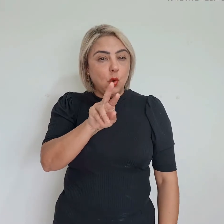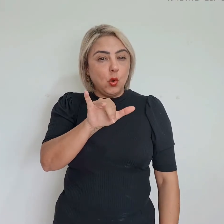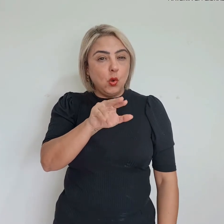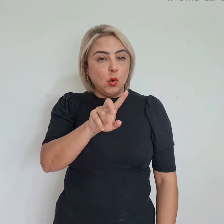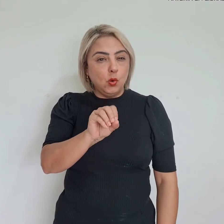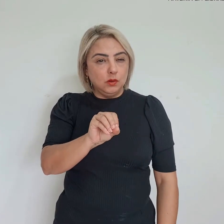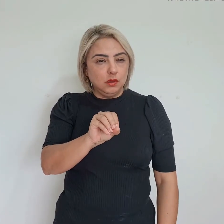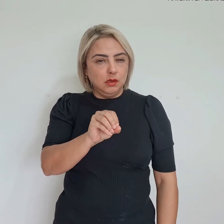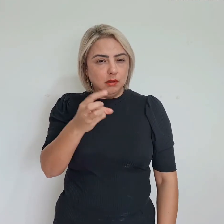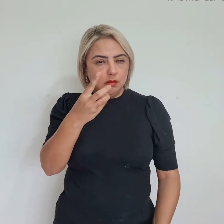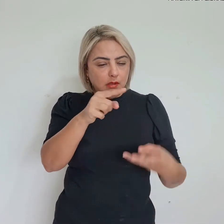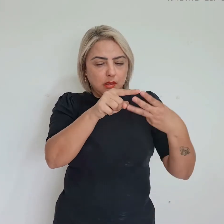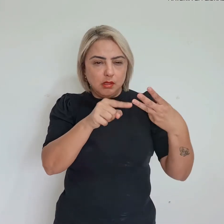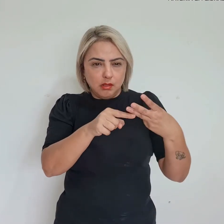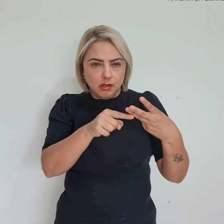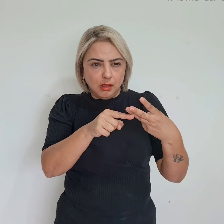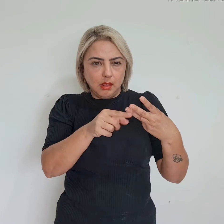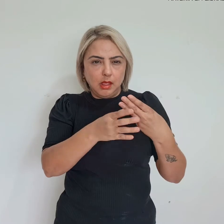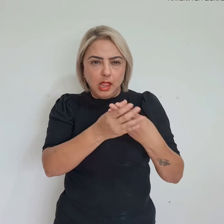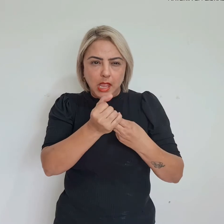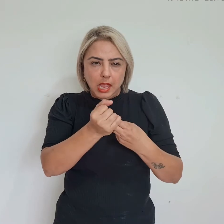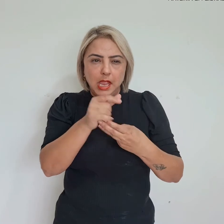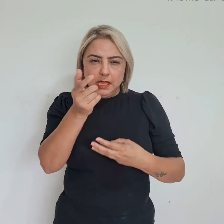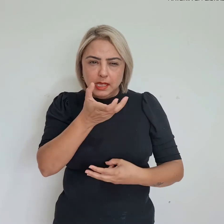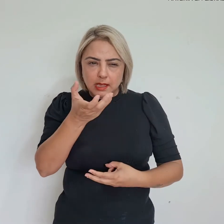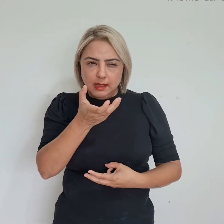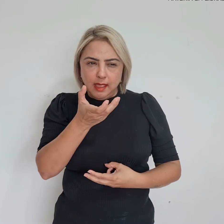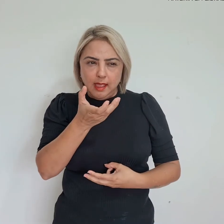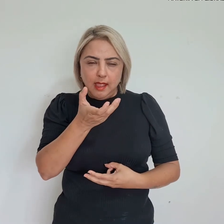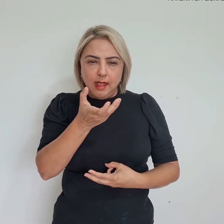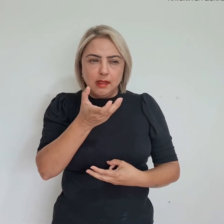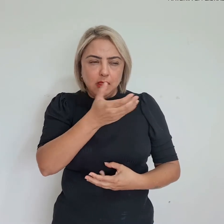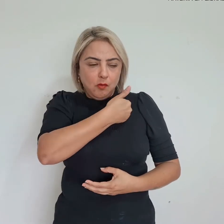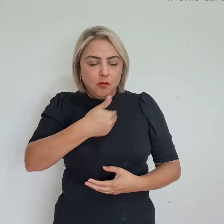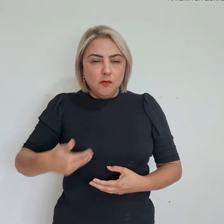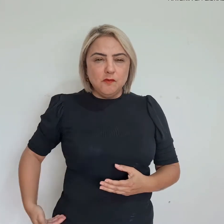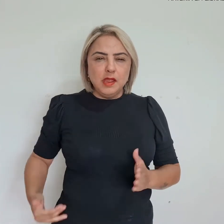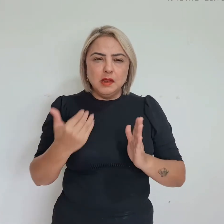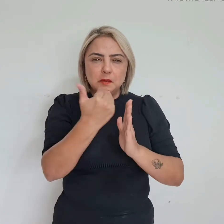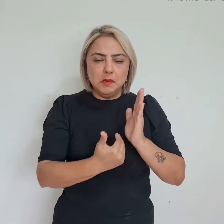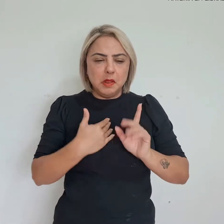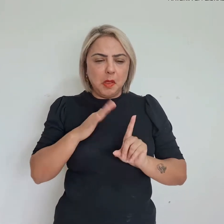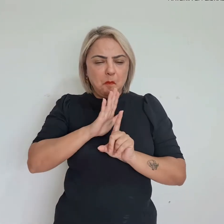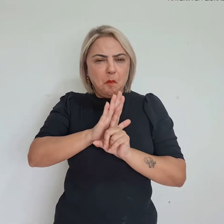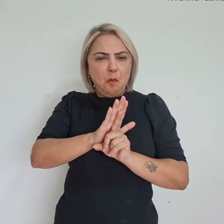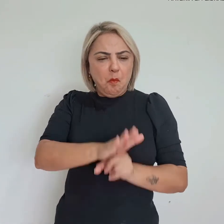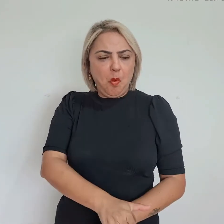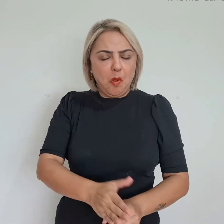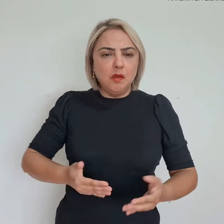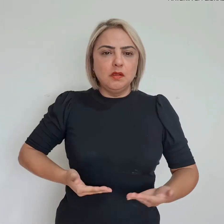Minas Gerais, adepta do Estado mínimo, empurra os servidores públicos à